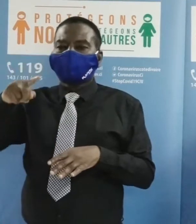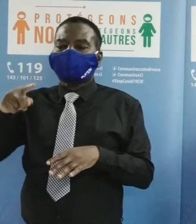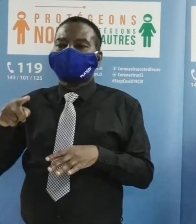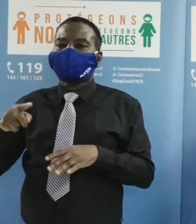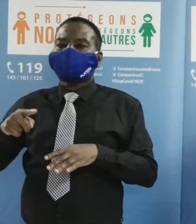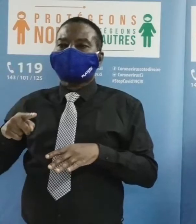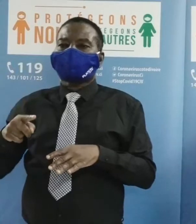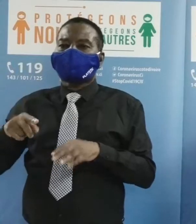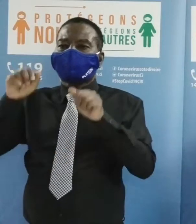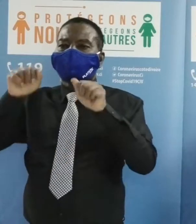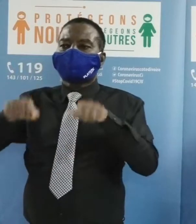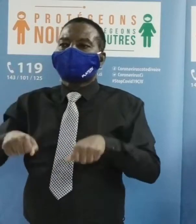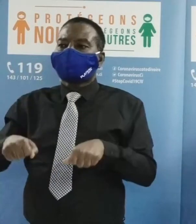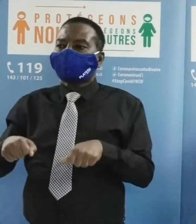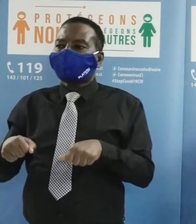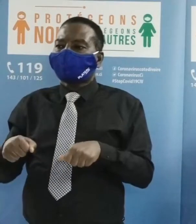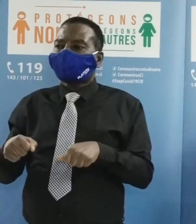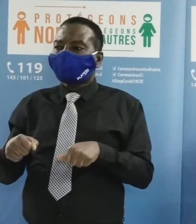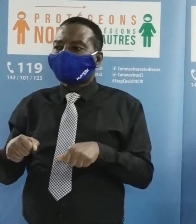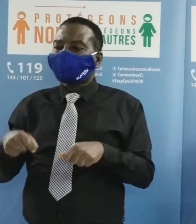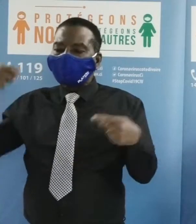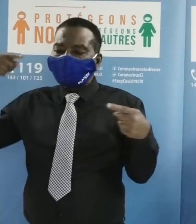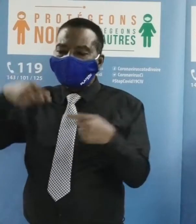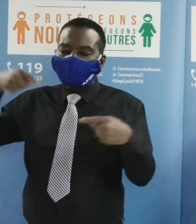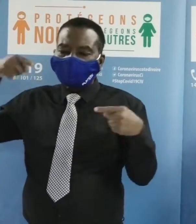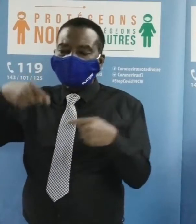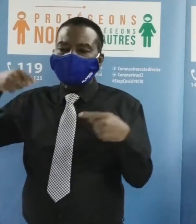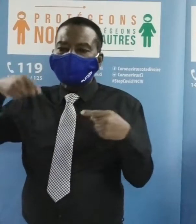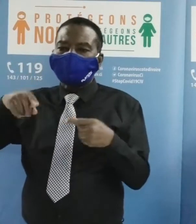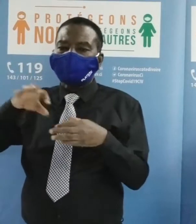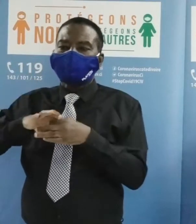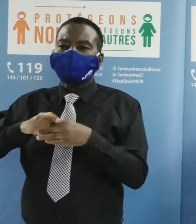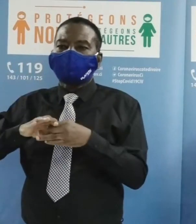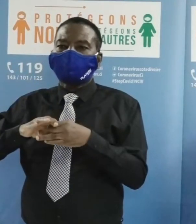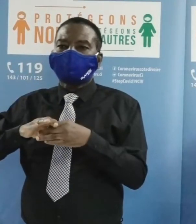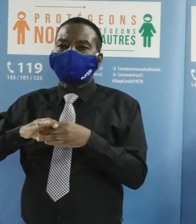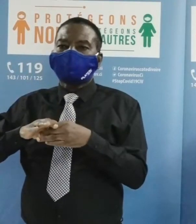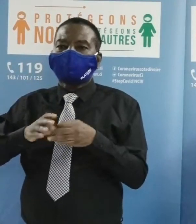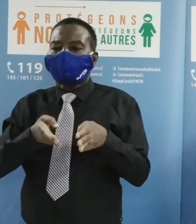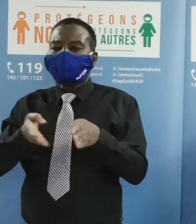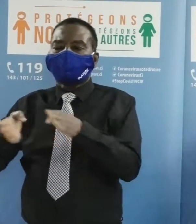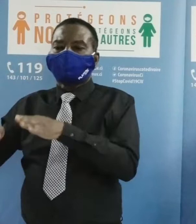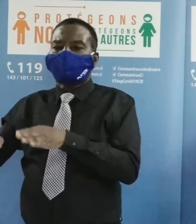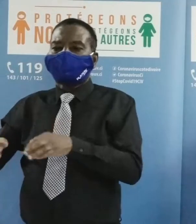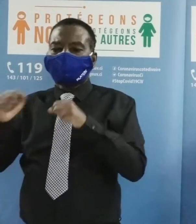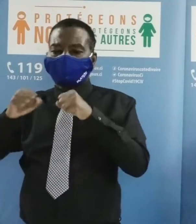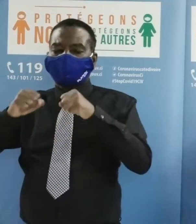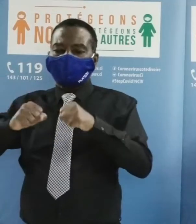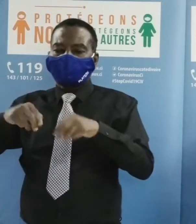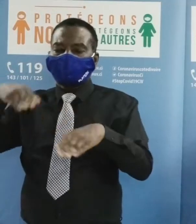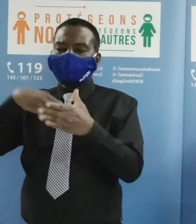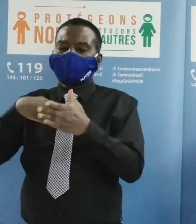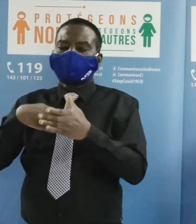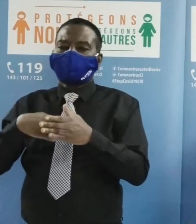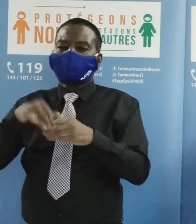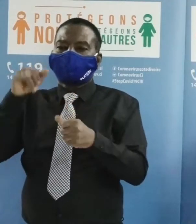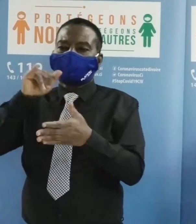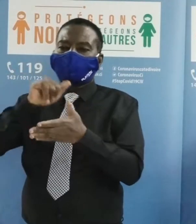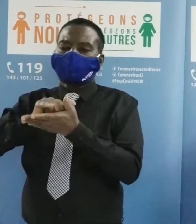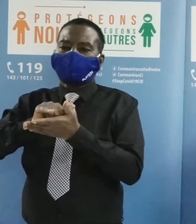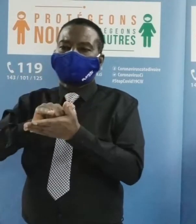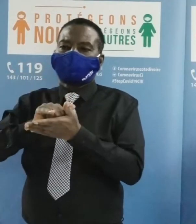pouvoir lutter de façon efficace contre cette